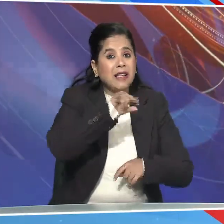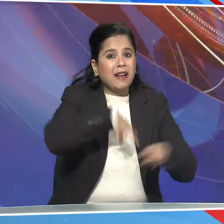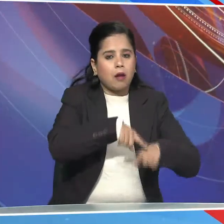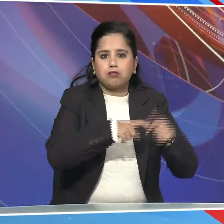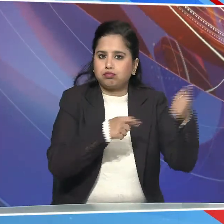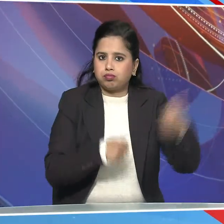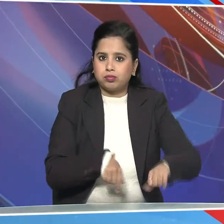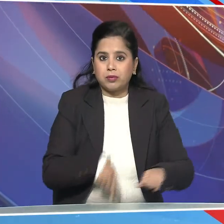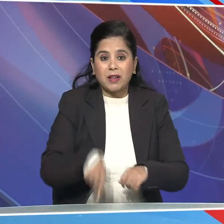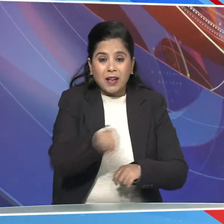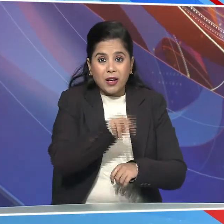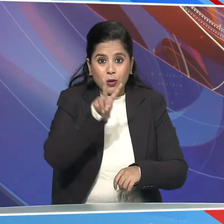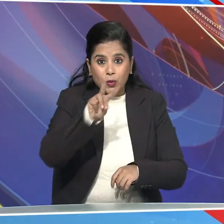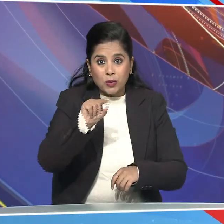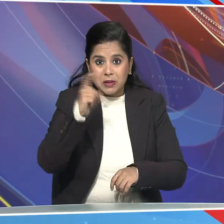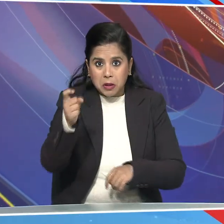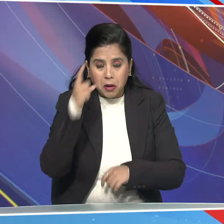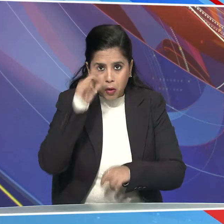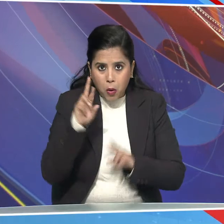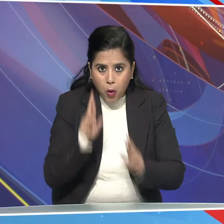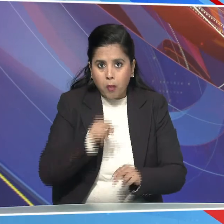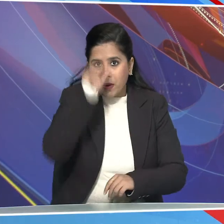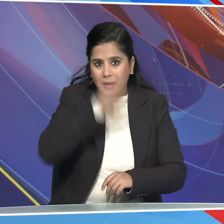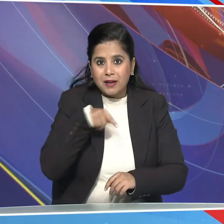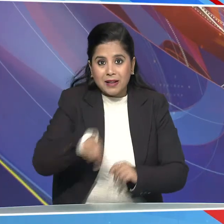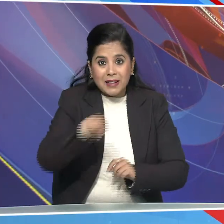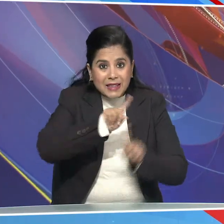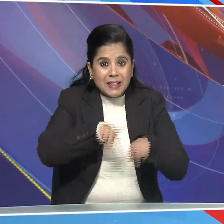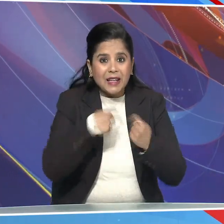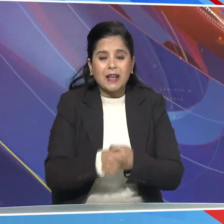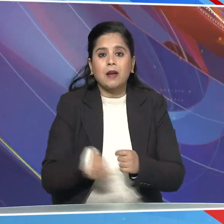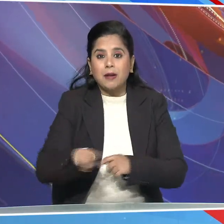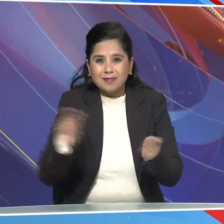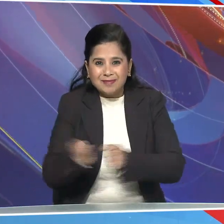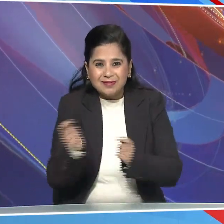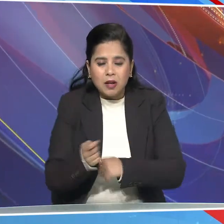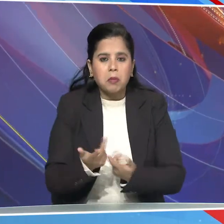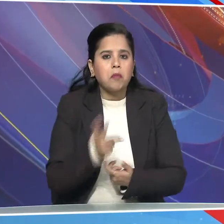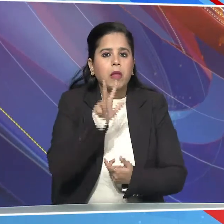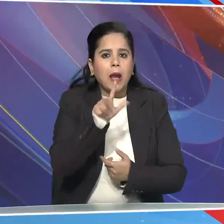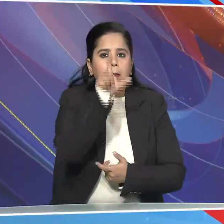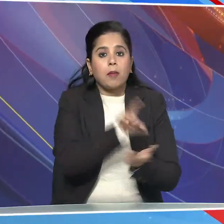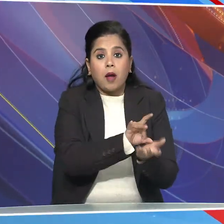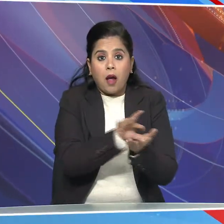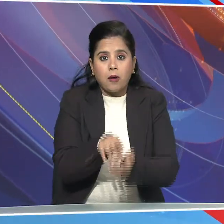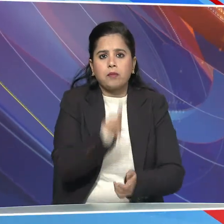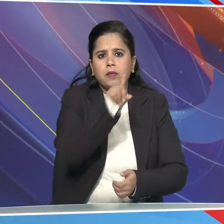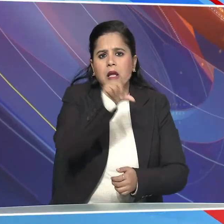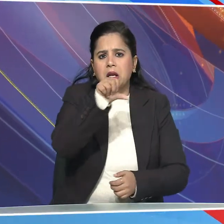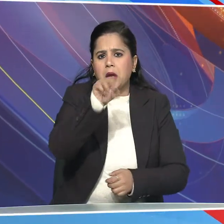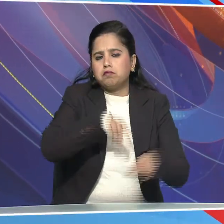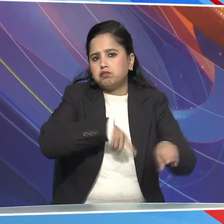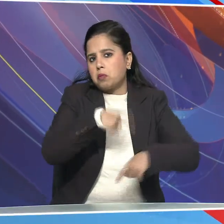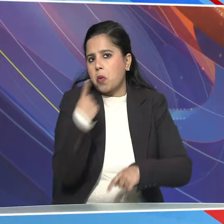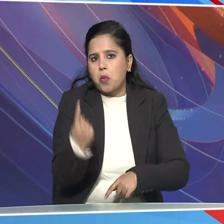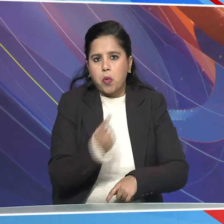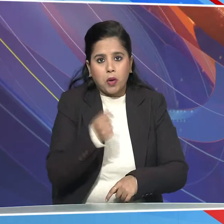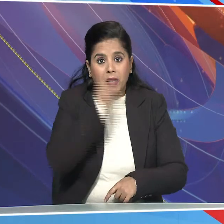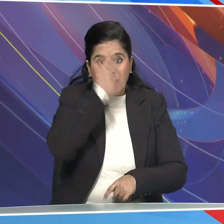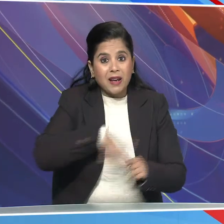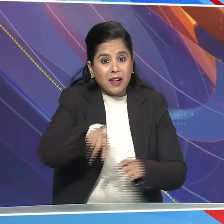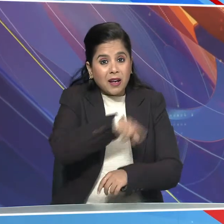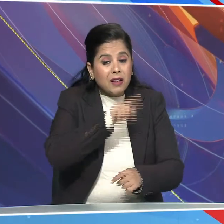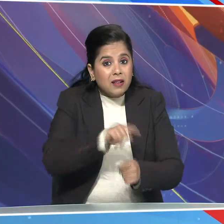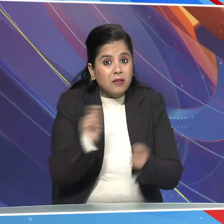207 रनों का पीछा करते हुए भारत की टीम आठ विकेट खोकर 190 रन ही बना पाई भारतीय